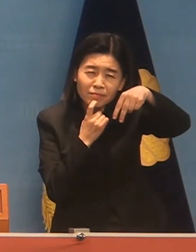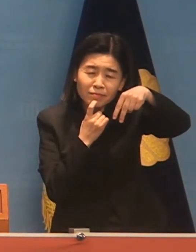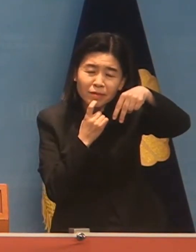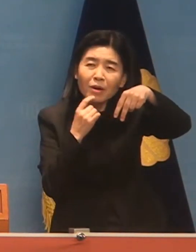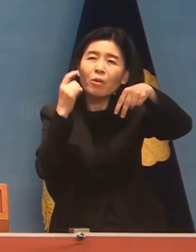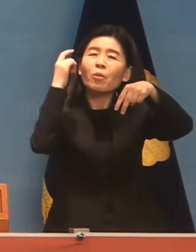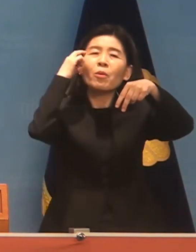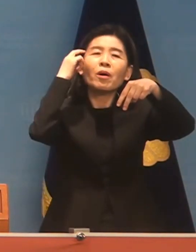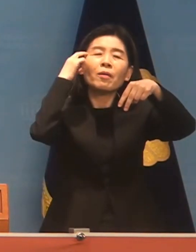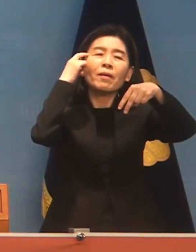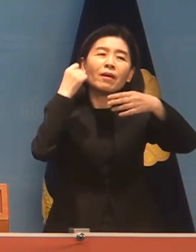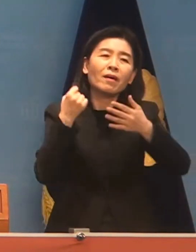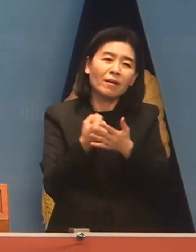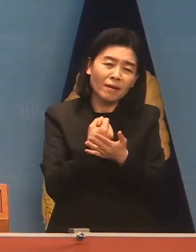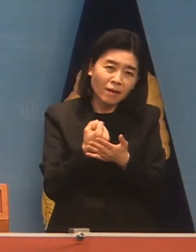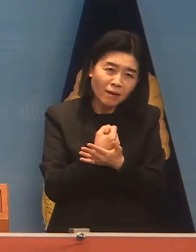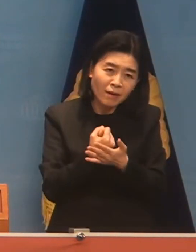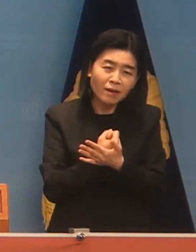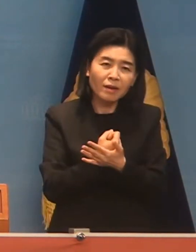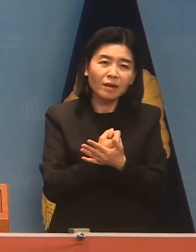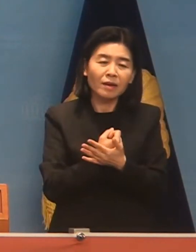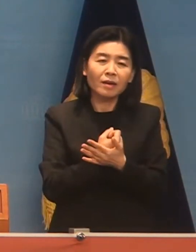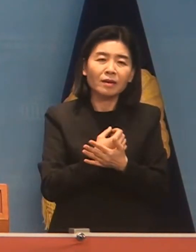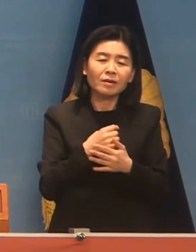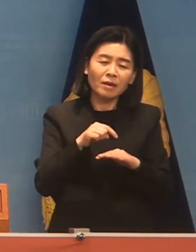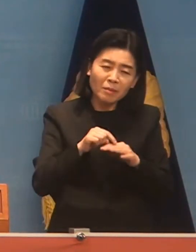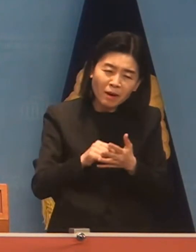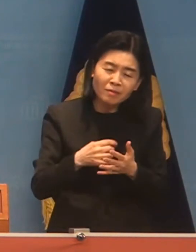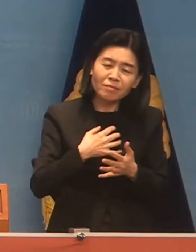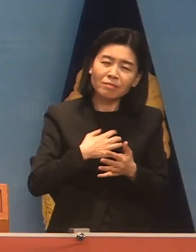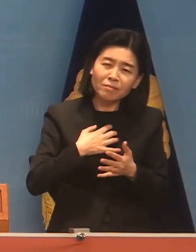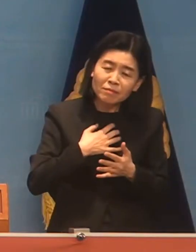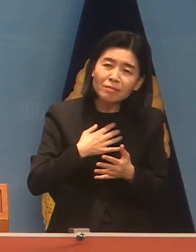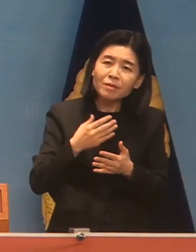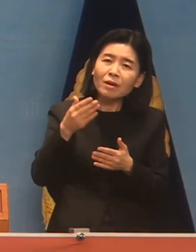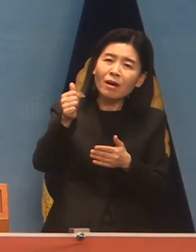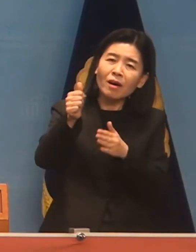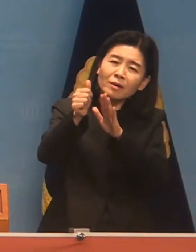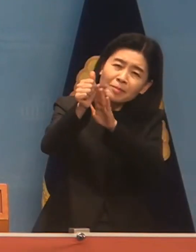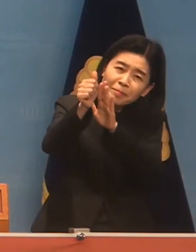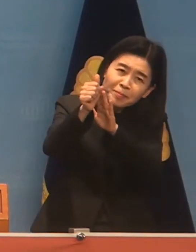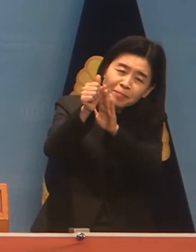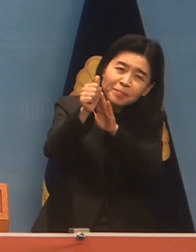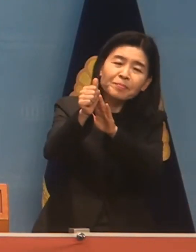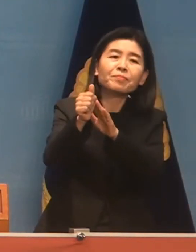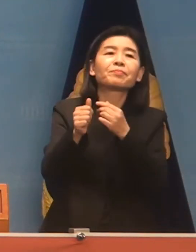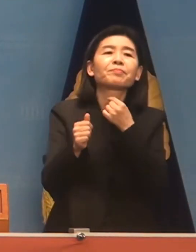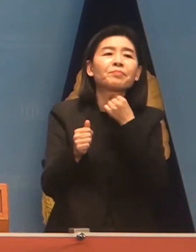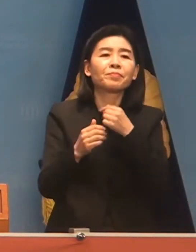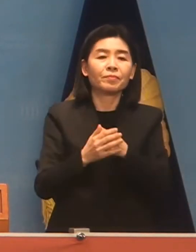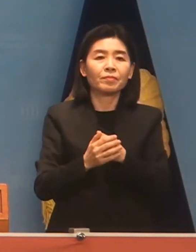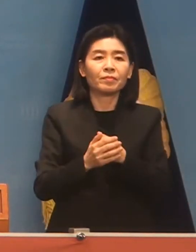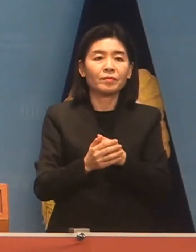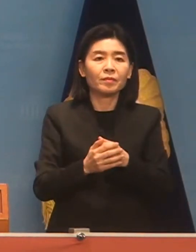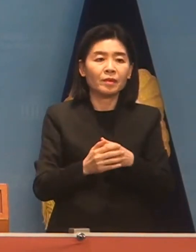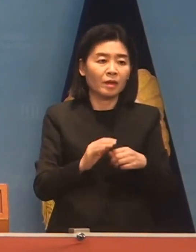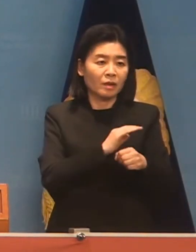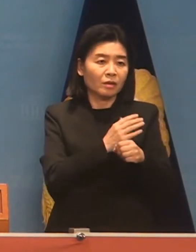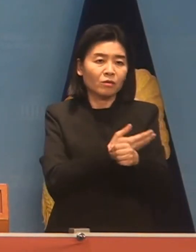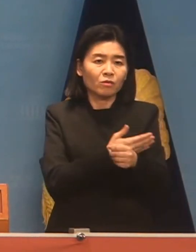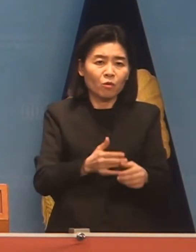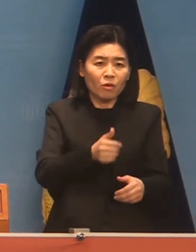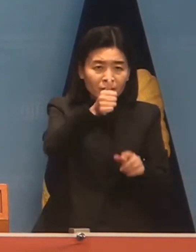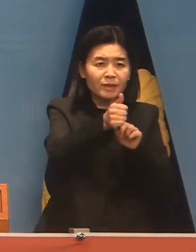야속합니다. 마음속으로나마 닿지 않는 손들을 잡아드립니다. 지금 주권자들은 온 힘을